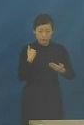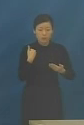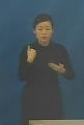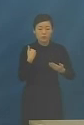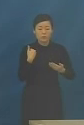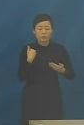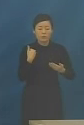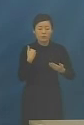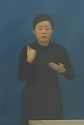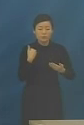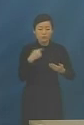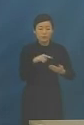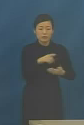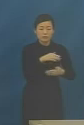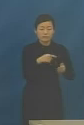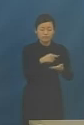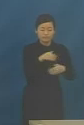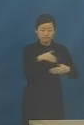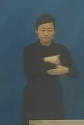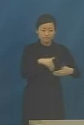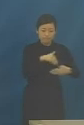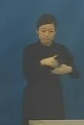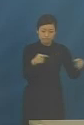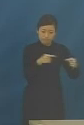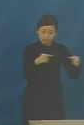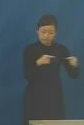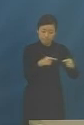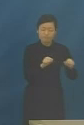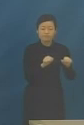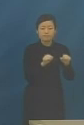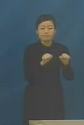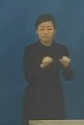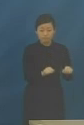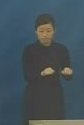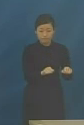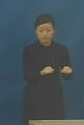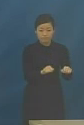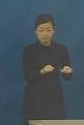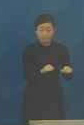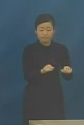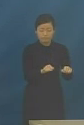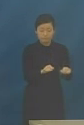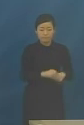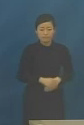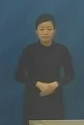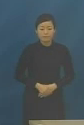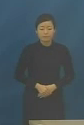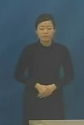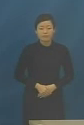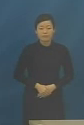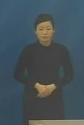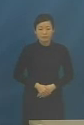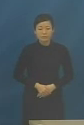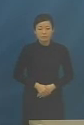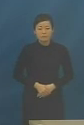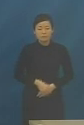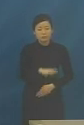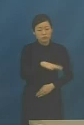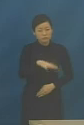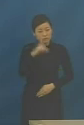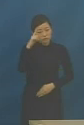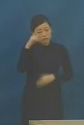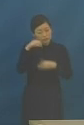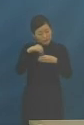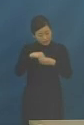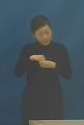協議の開催という運びになってきておりますあのそうしたことなどをにらみながら今後